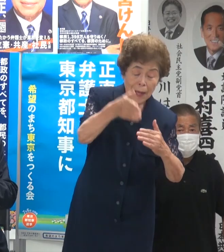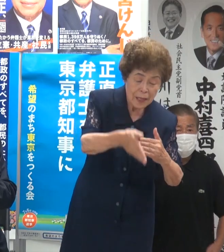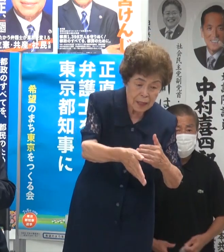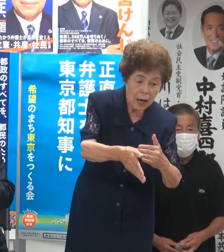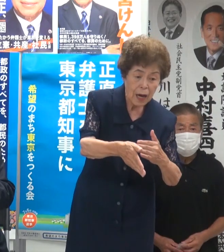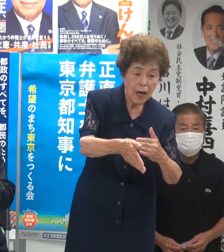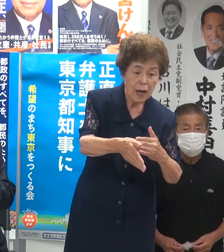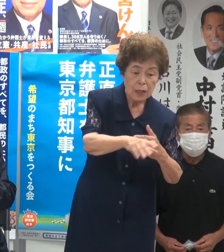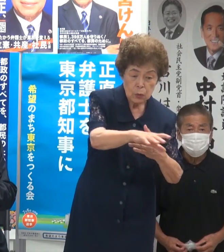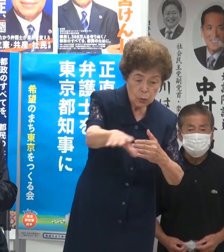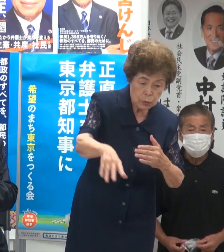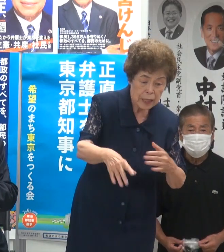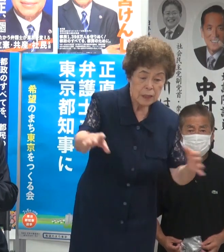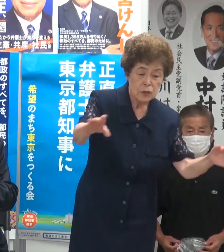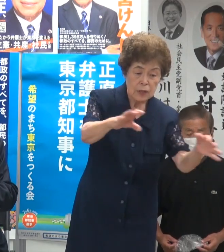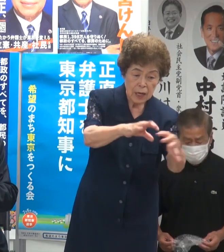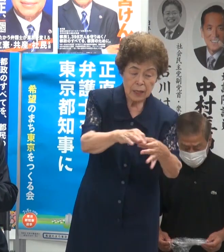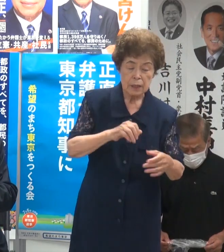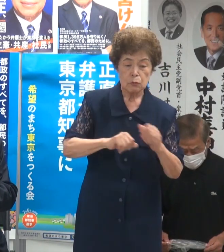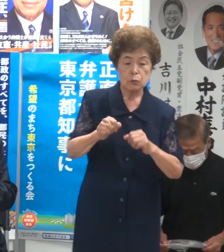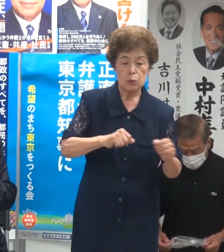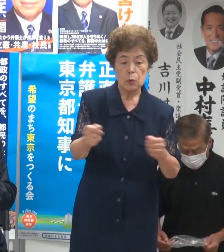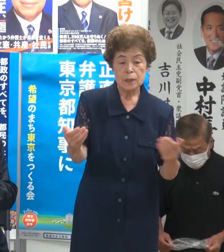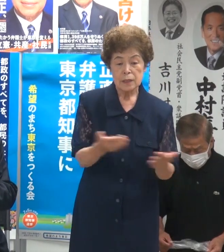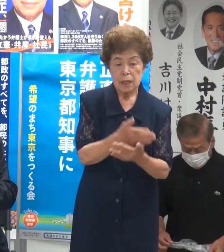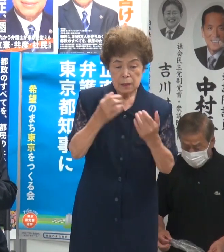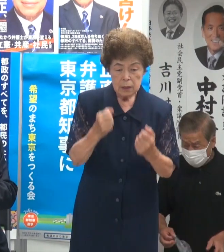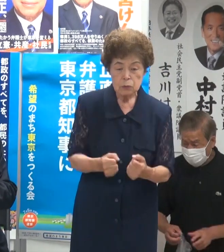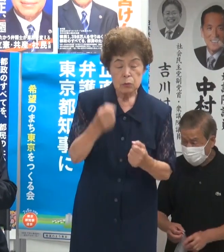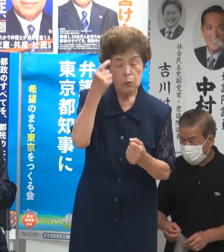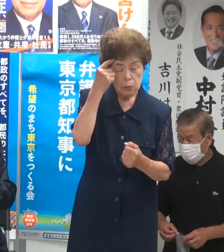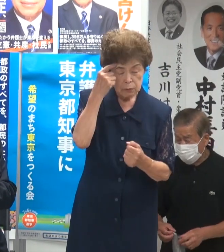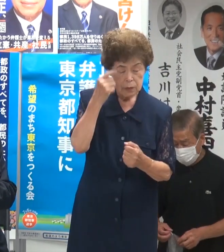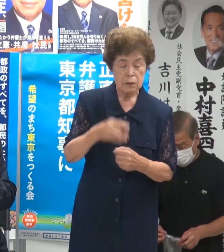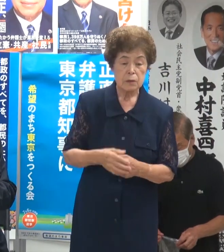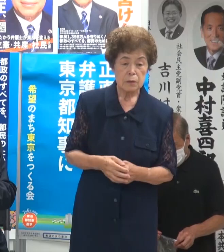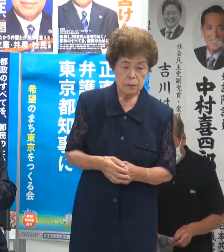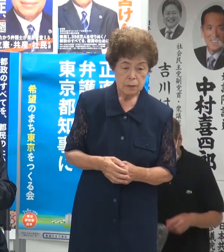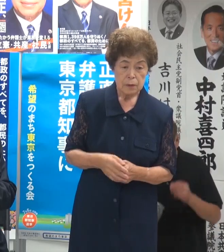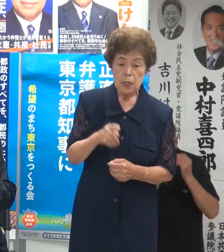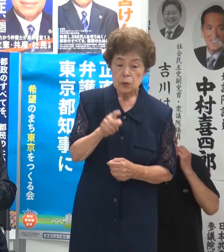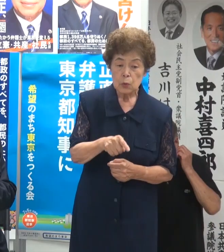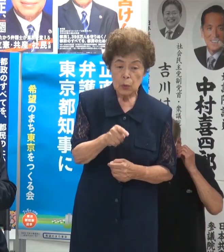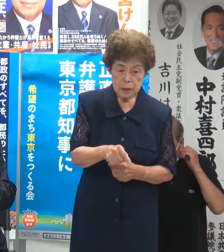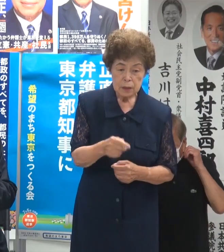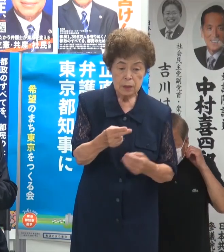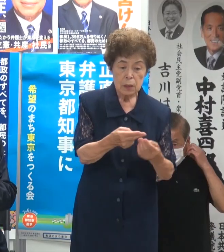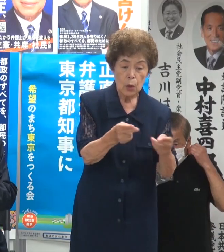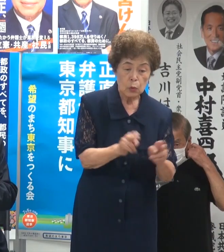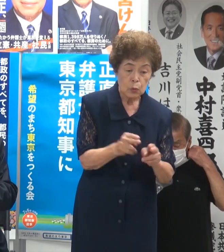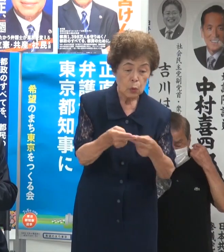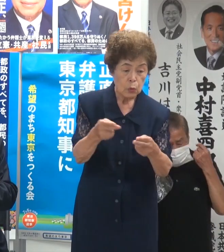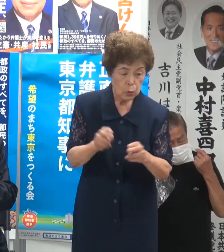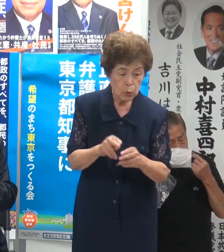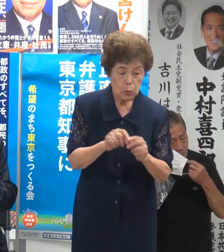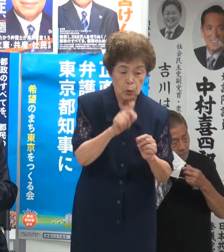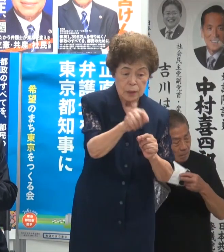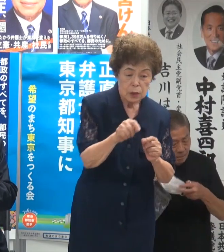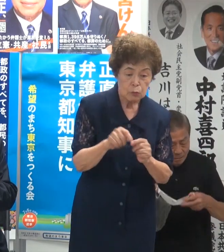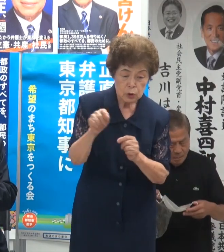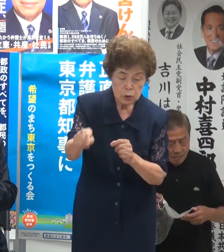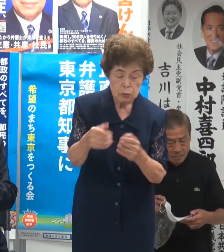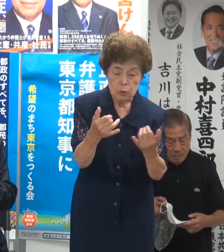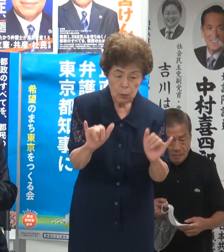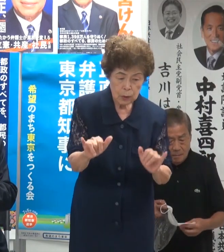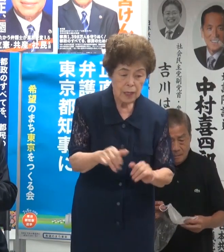たつながった運動になってますし、そこに今政党の支部の方とか、それ